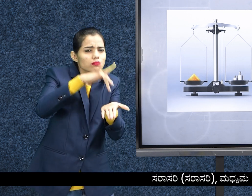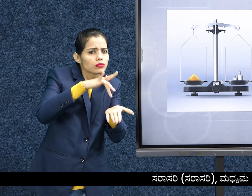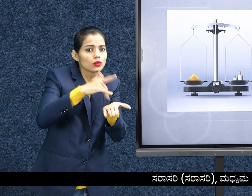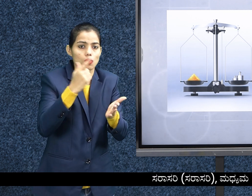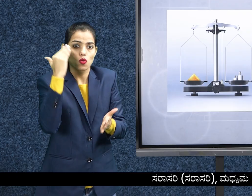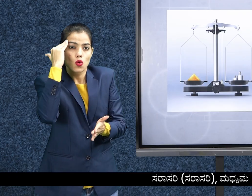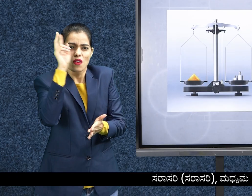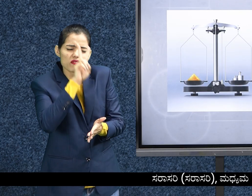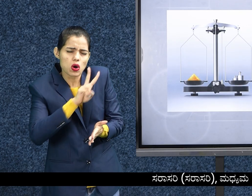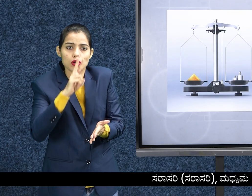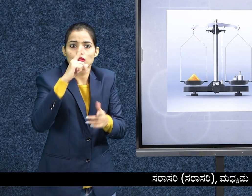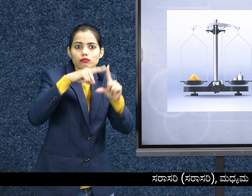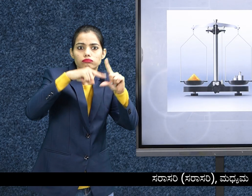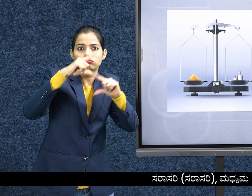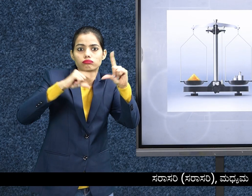ಮೌಲ್ಯ